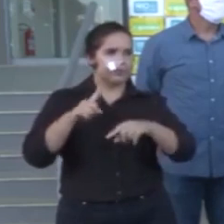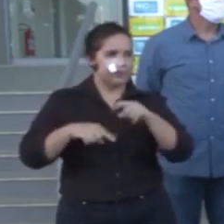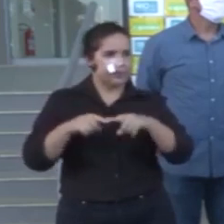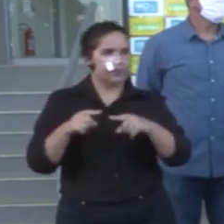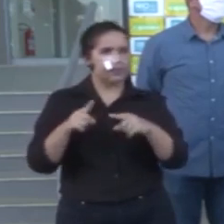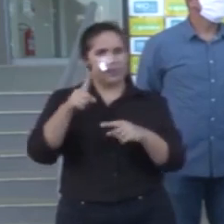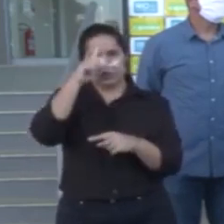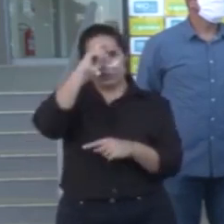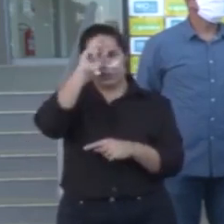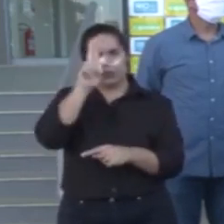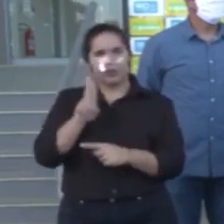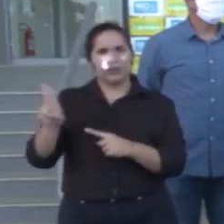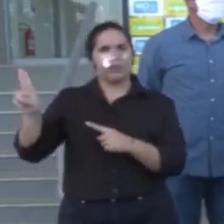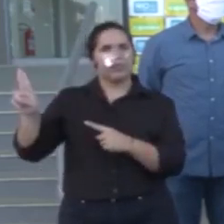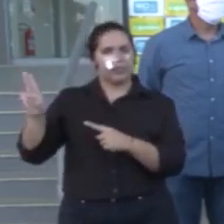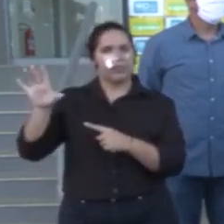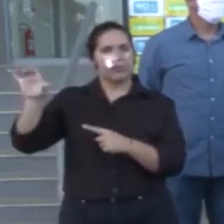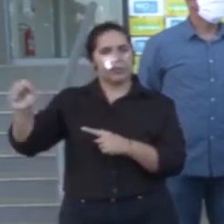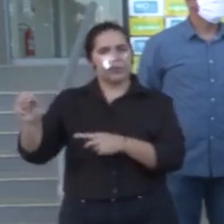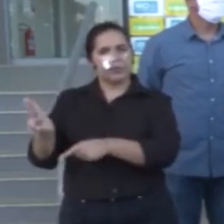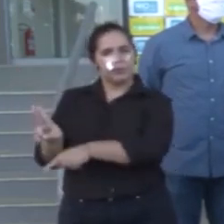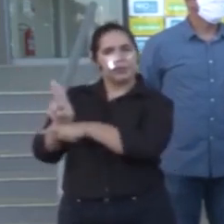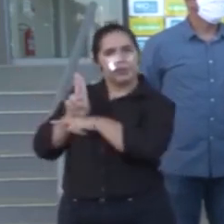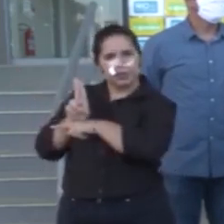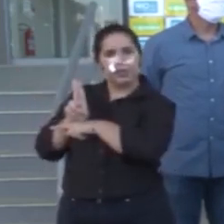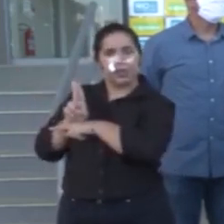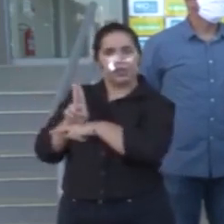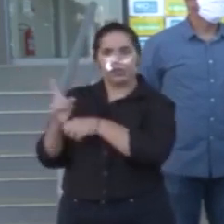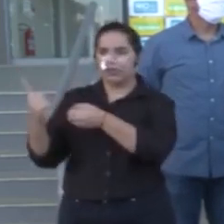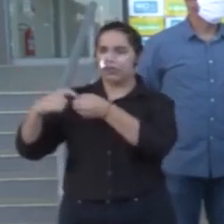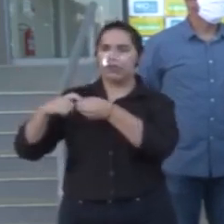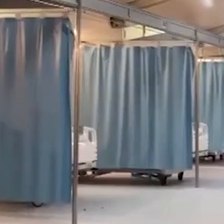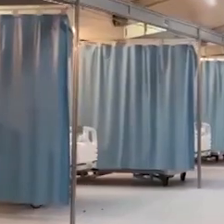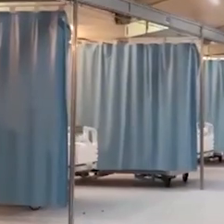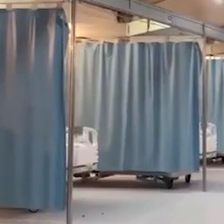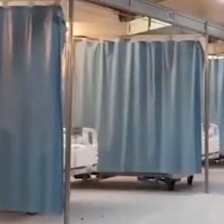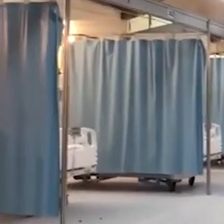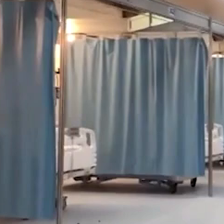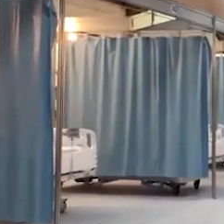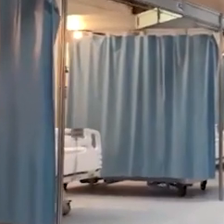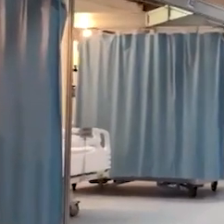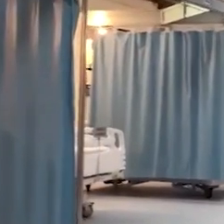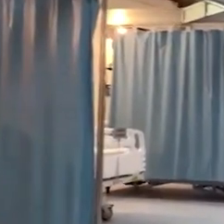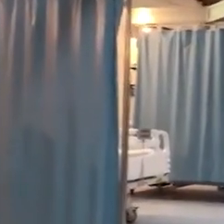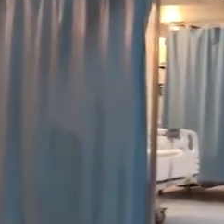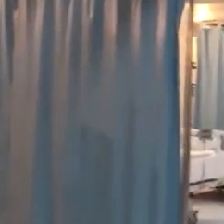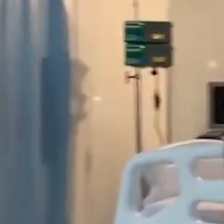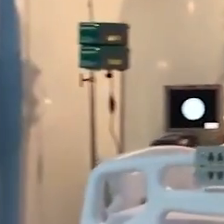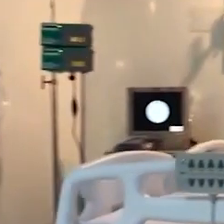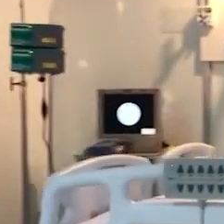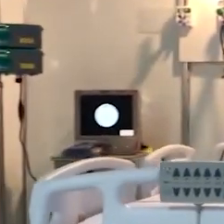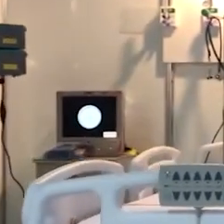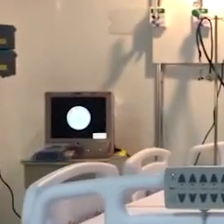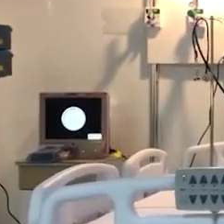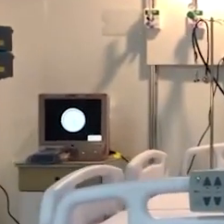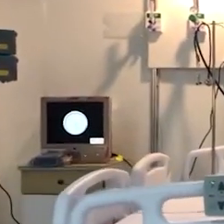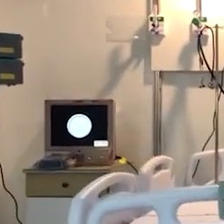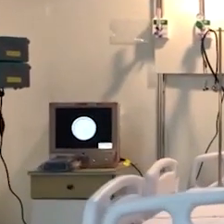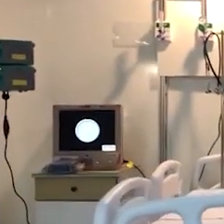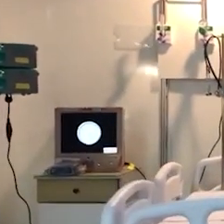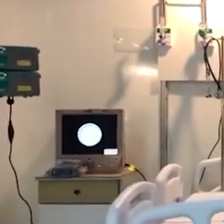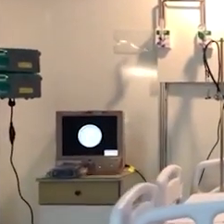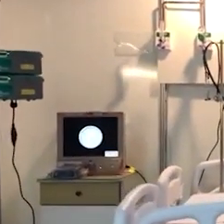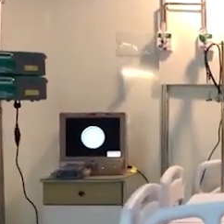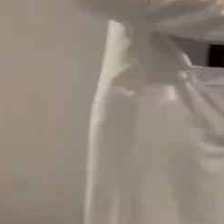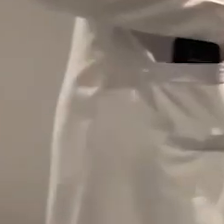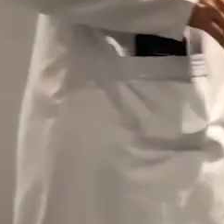do Hospital Universitário, que estarão sendo devolvidos. Durante a coletiva imprensa, Crivella disse que a ocupação atual do Hospital do